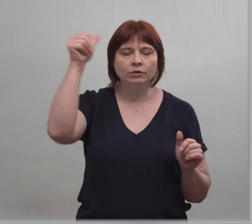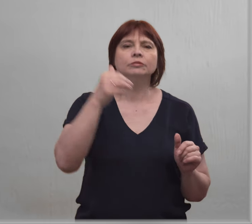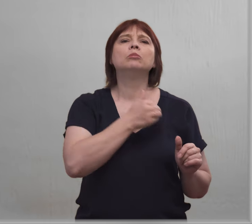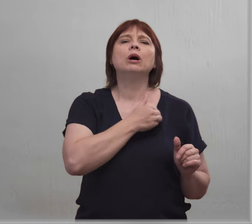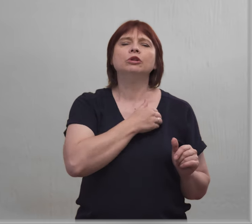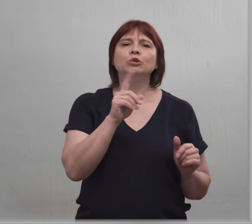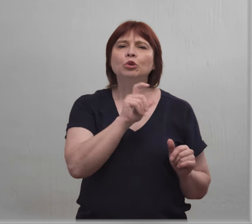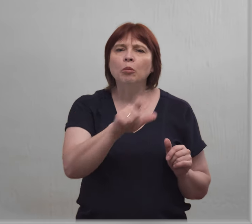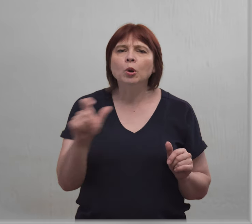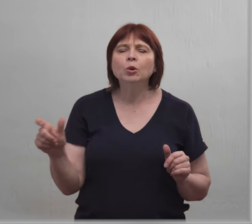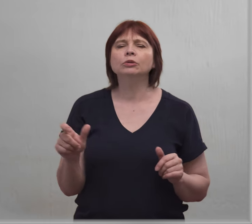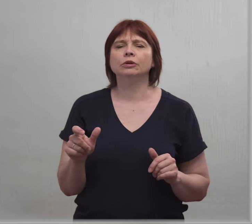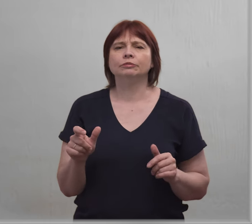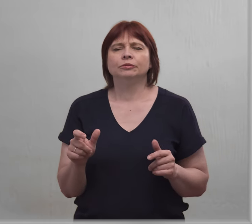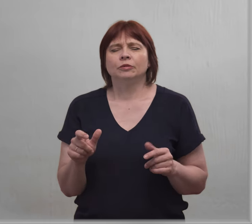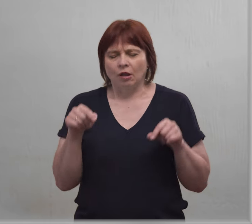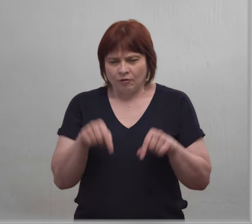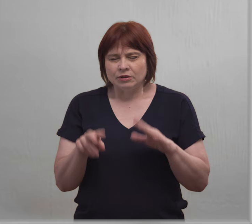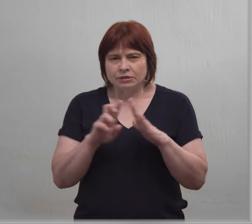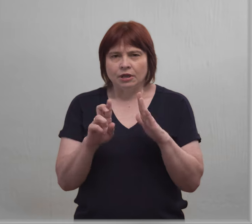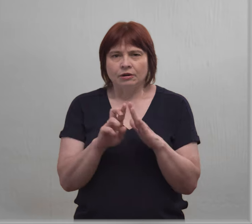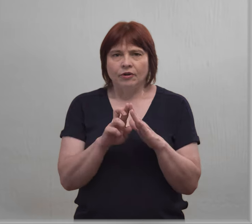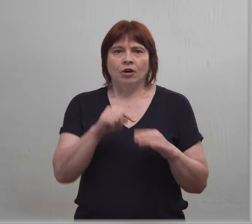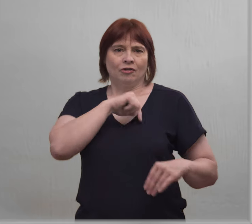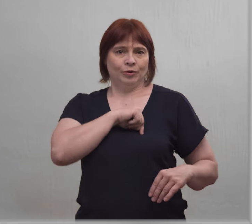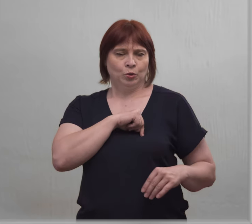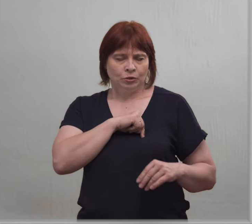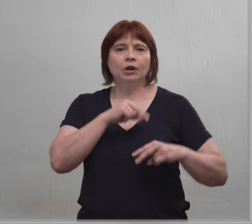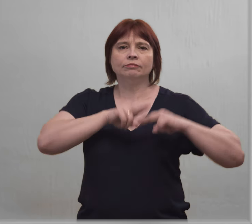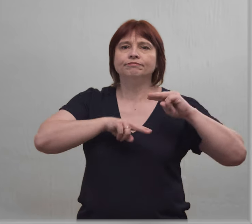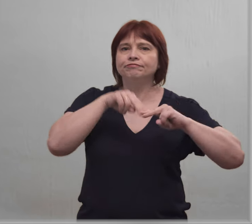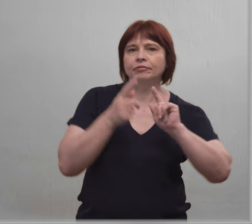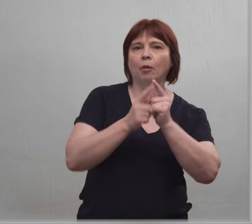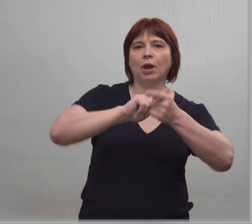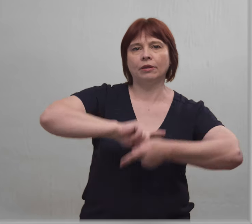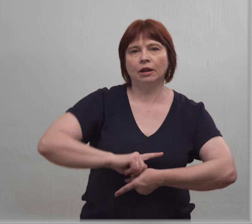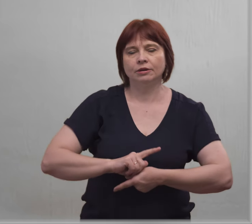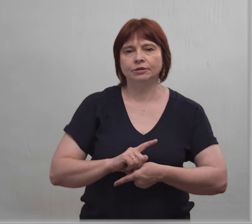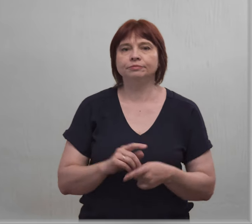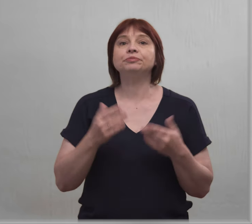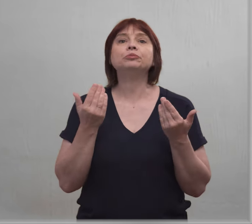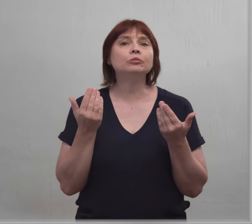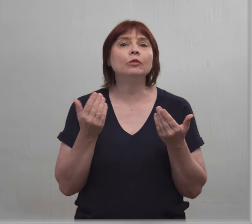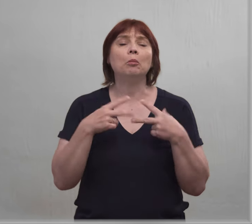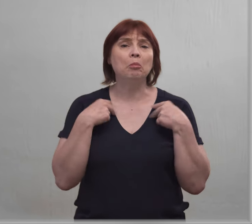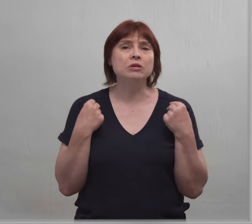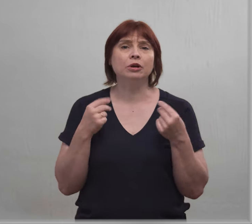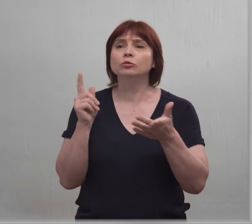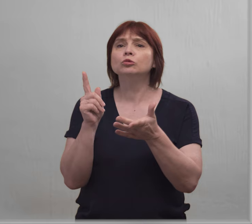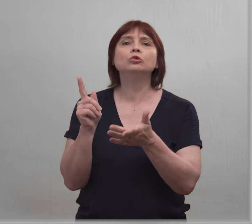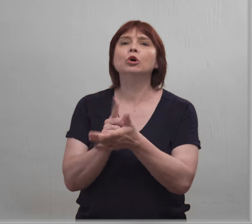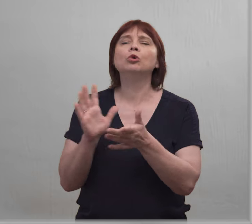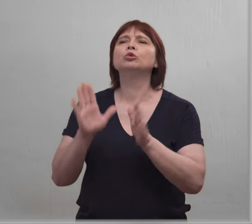люди в нашей церкви, они строились, потому что мы, как пасторы, призваны строить людей. Не только физические здания нашей